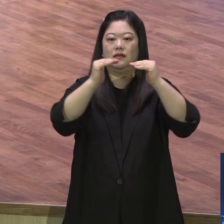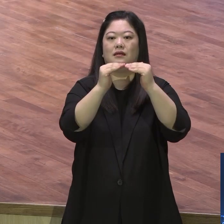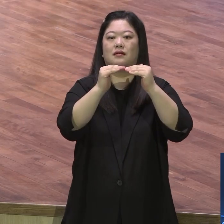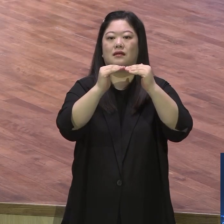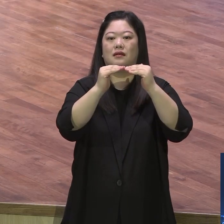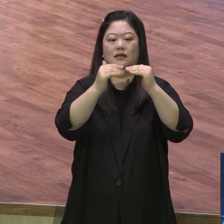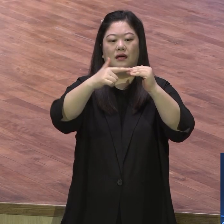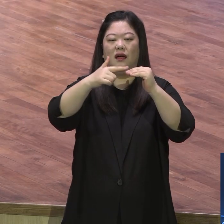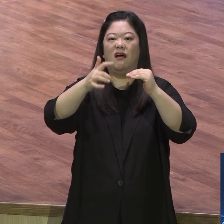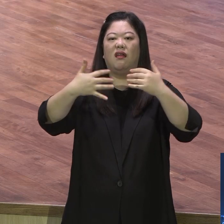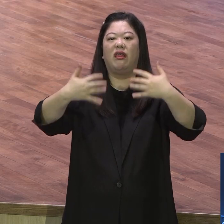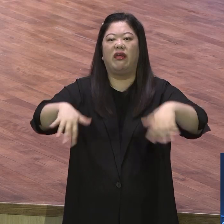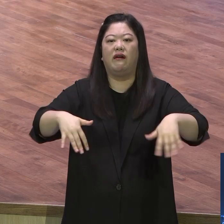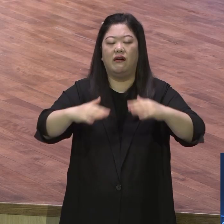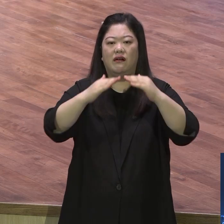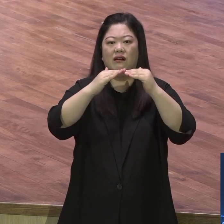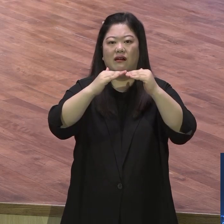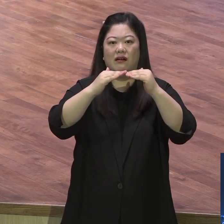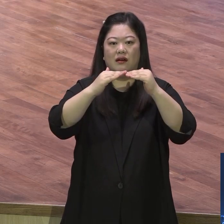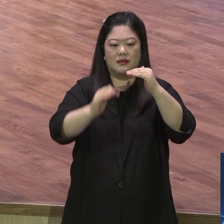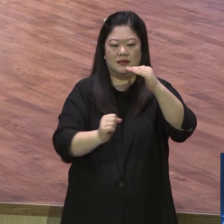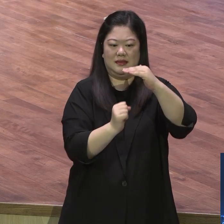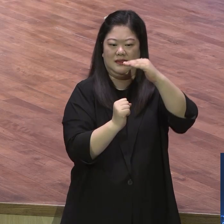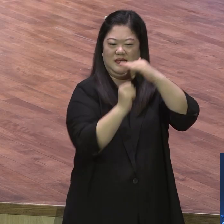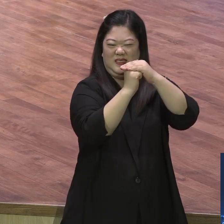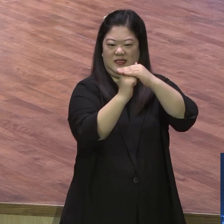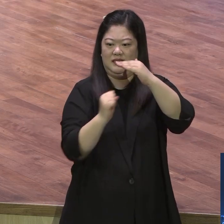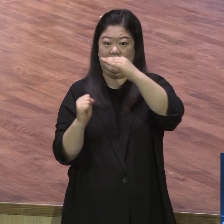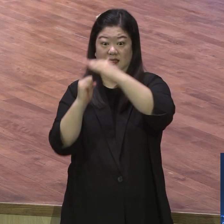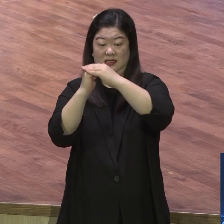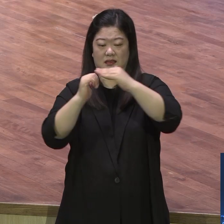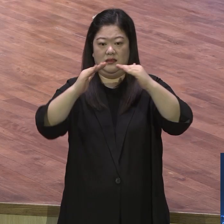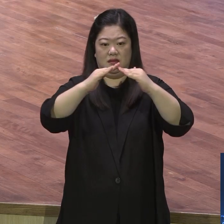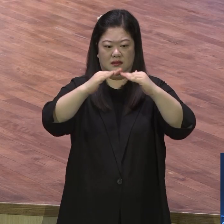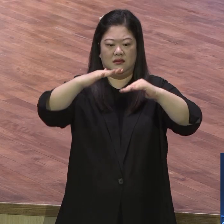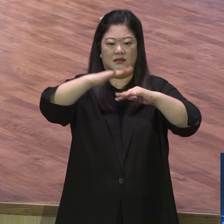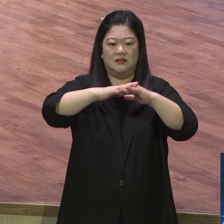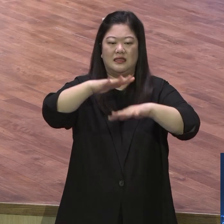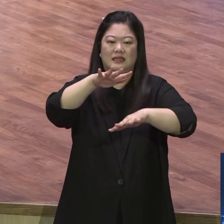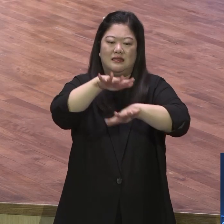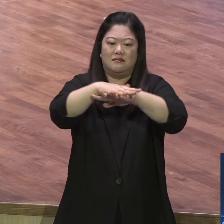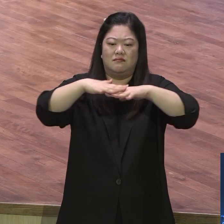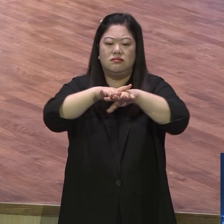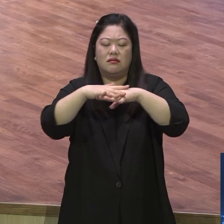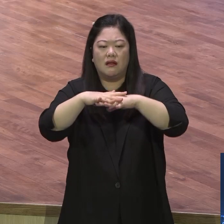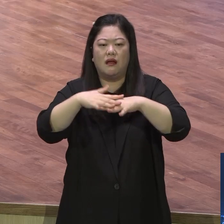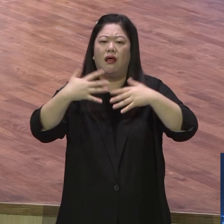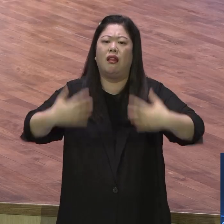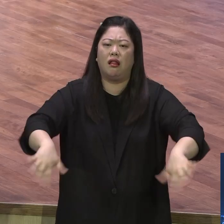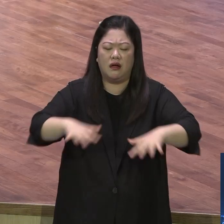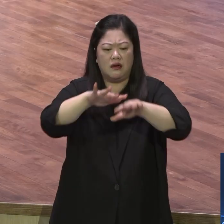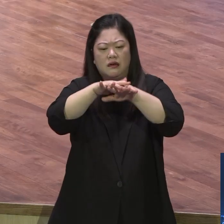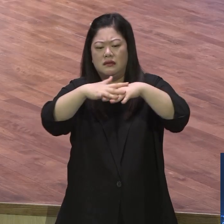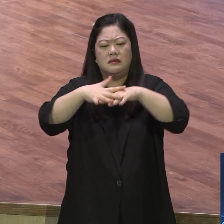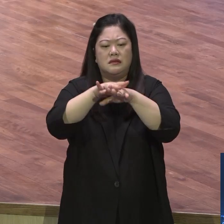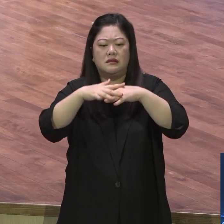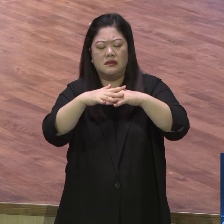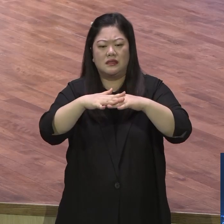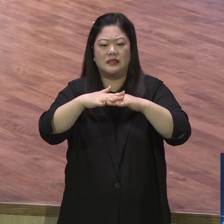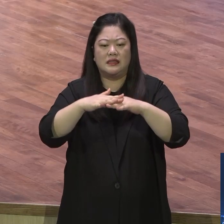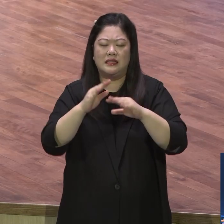보면 단단한 대들보 그 대들보 위에다가 갈대를 깔고 종여나무 가지 같은 그런 것을 덮어놓고